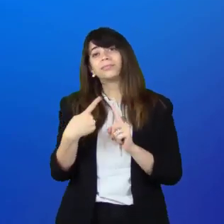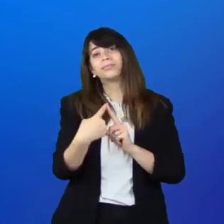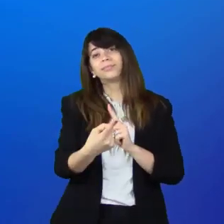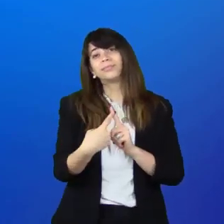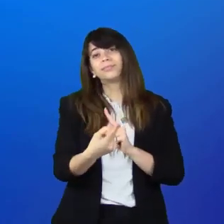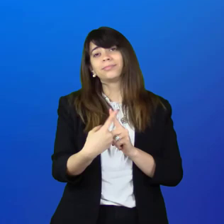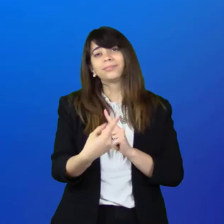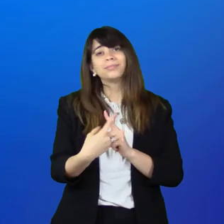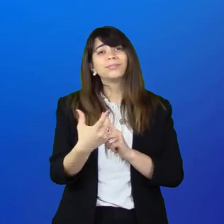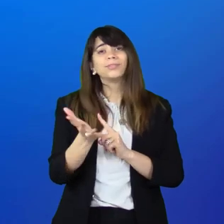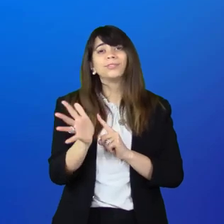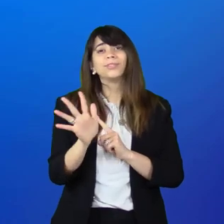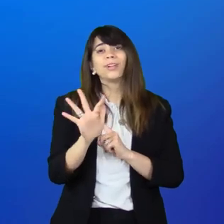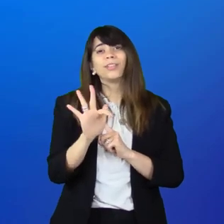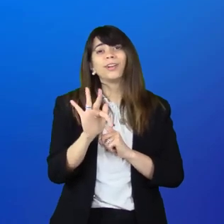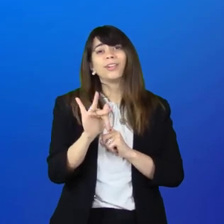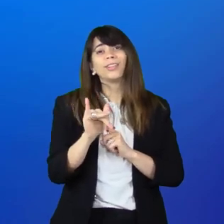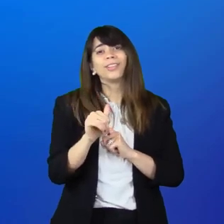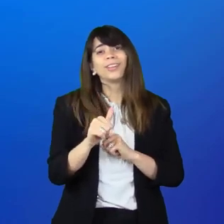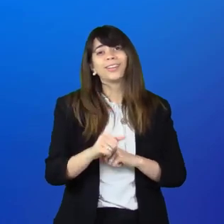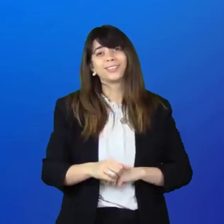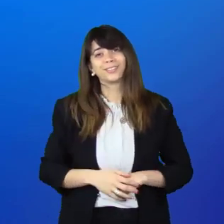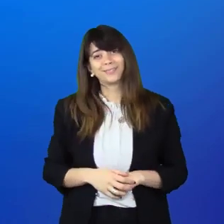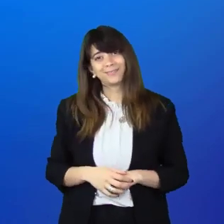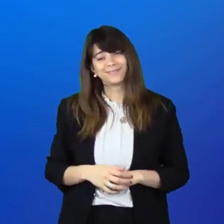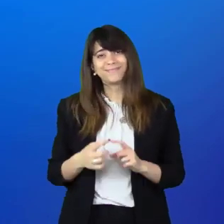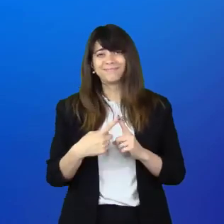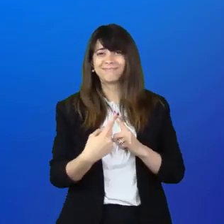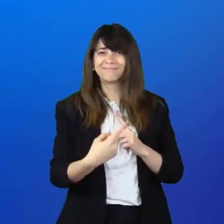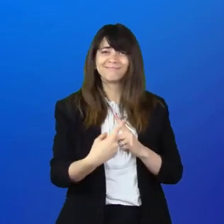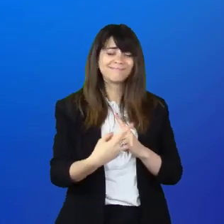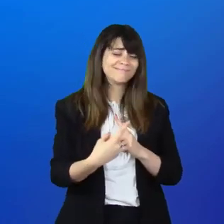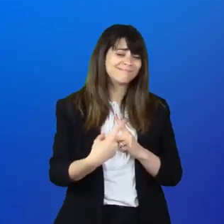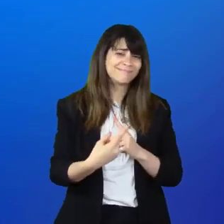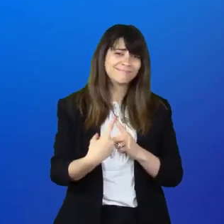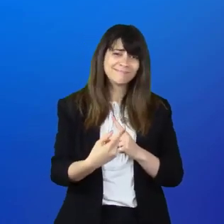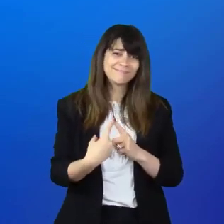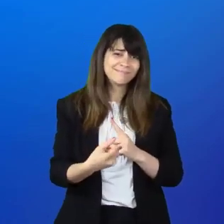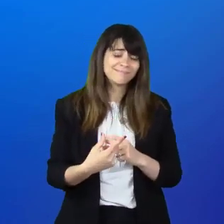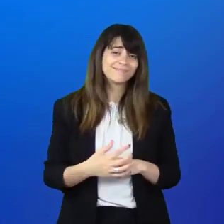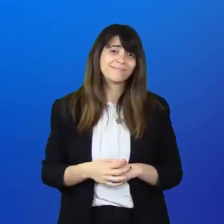Yo iba al liceo 32, iba y venía todos los días, desde La Valleja hasta Montevideo, todos los días.